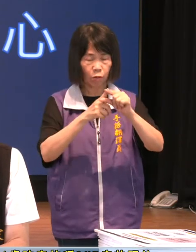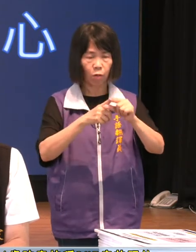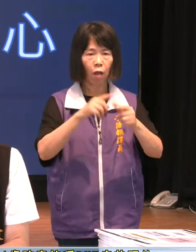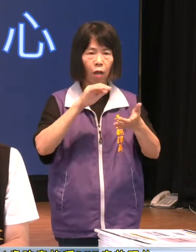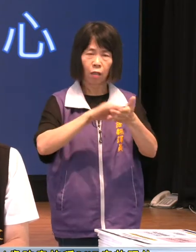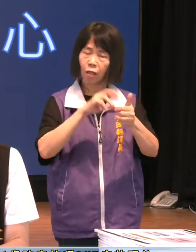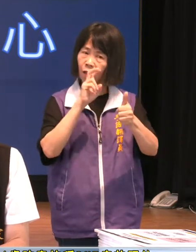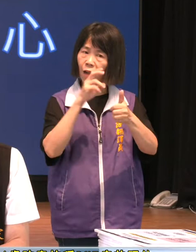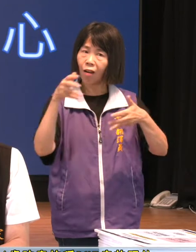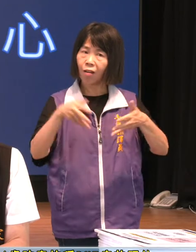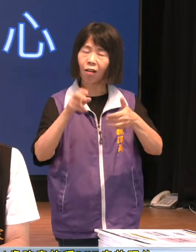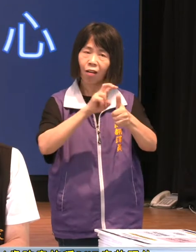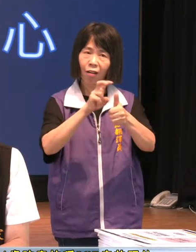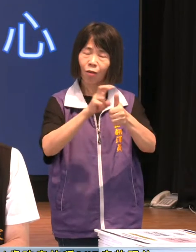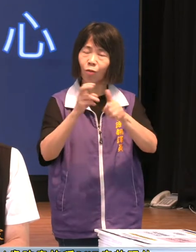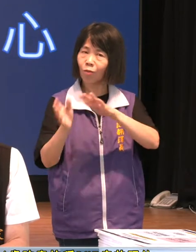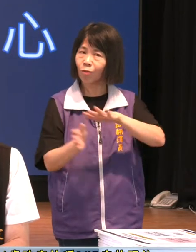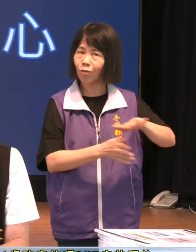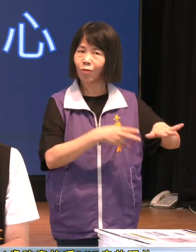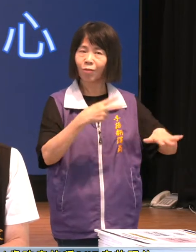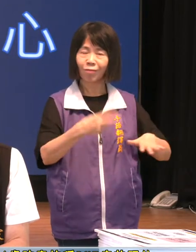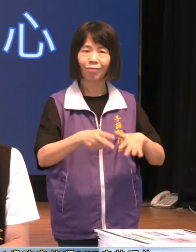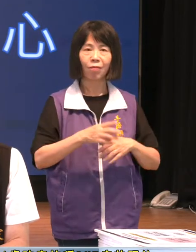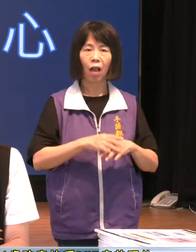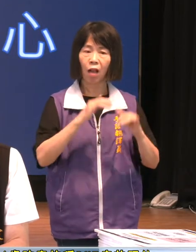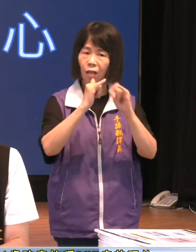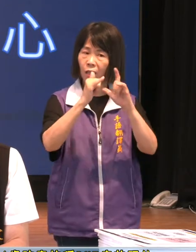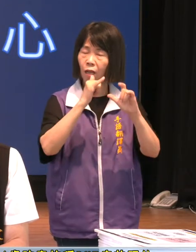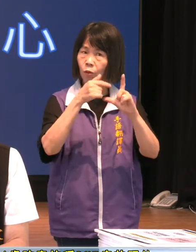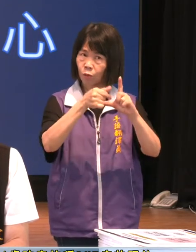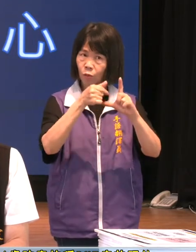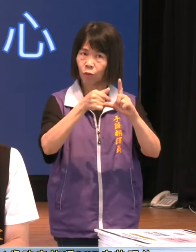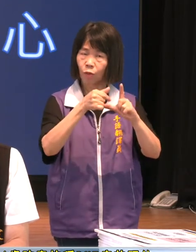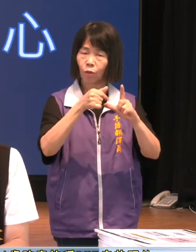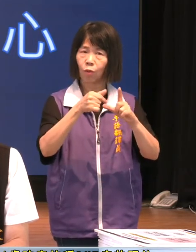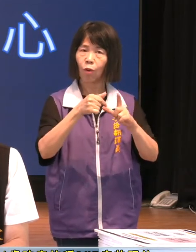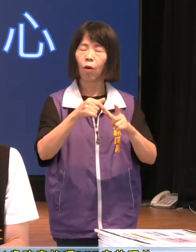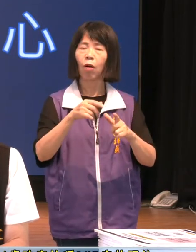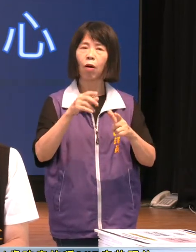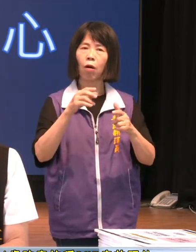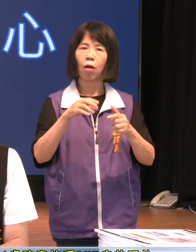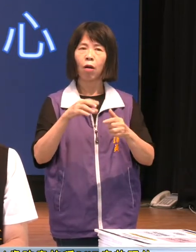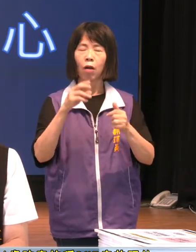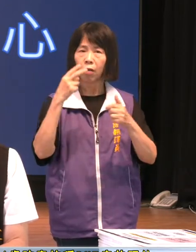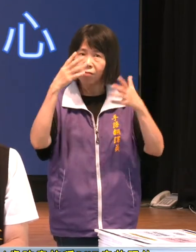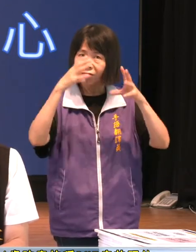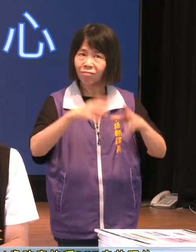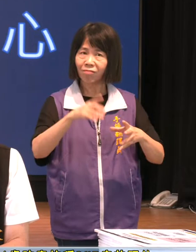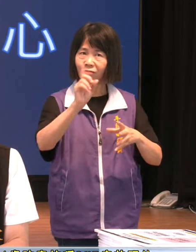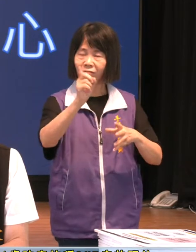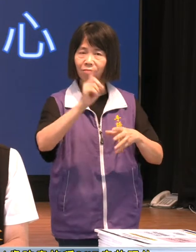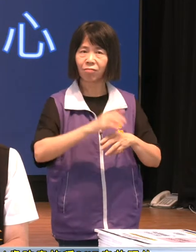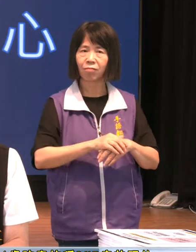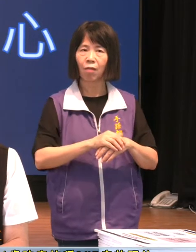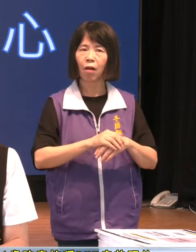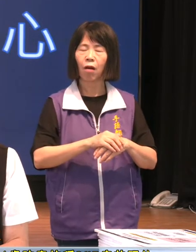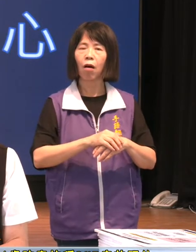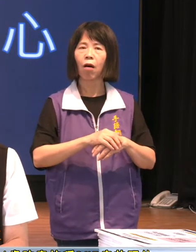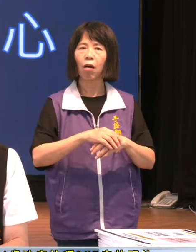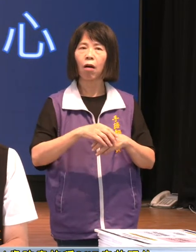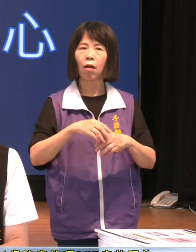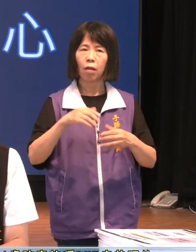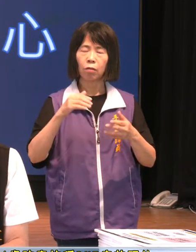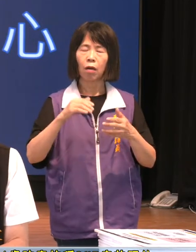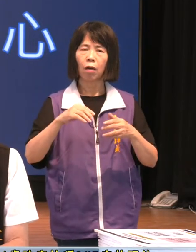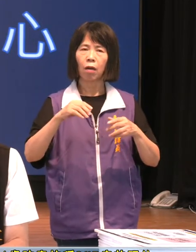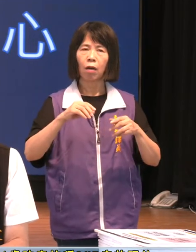疗照顾之外对我们的这个社区也开了我们的一条龙的这个处置这个多